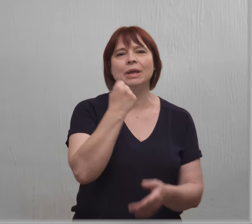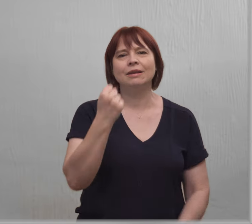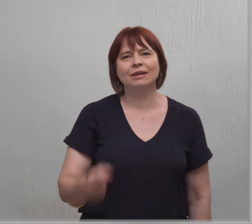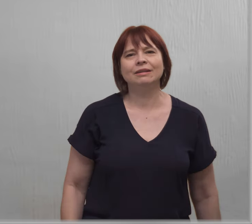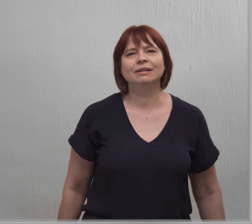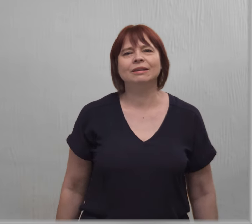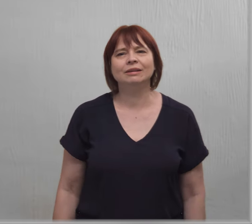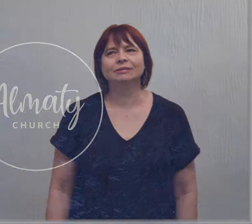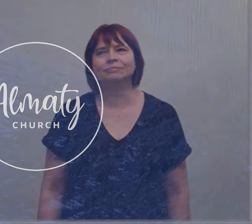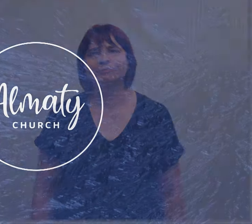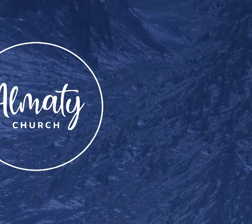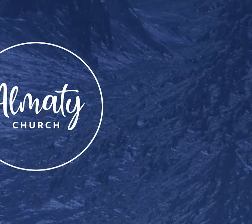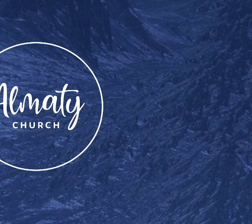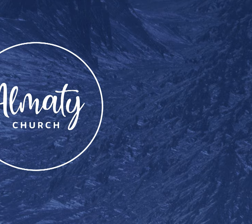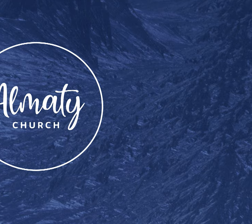Аминь.